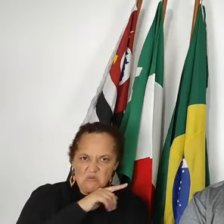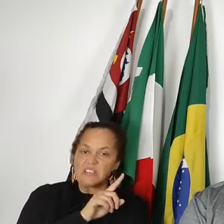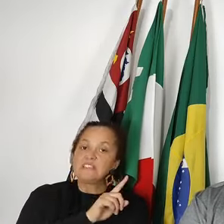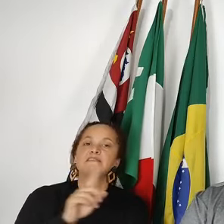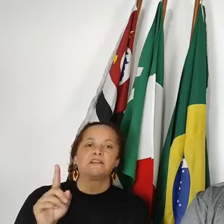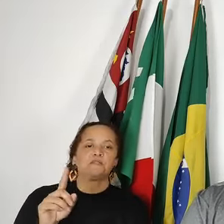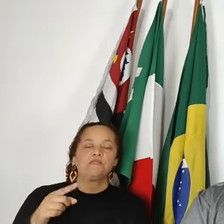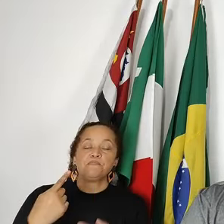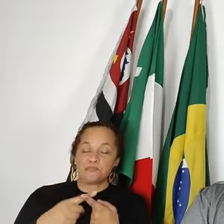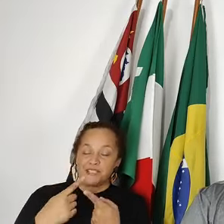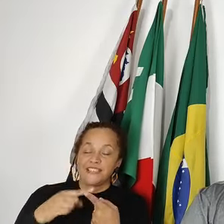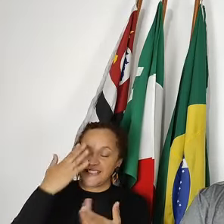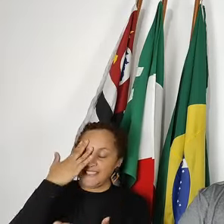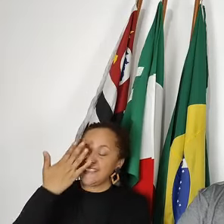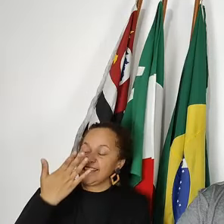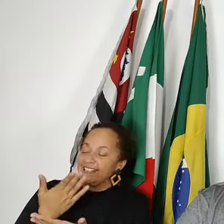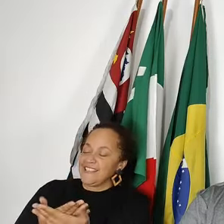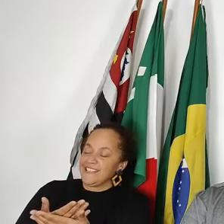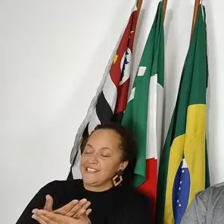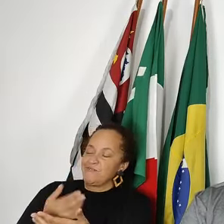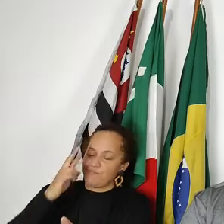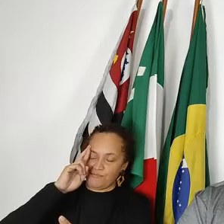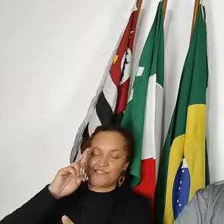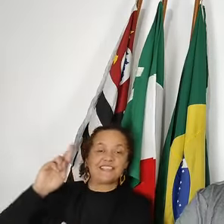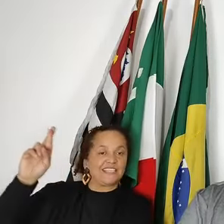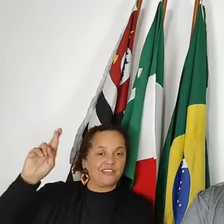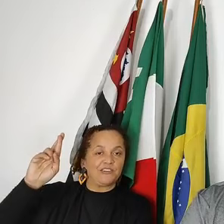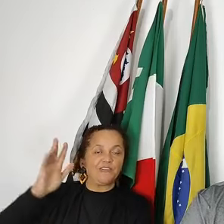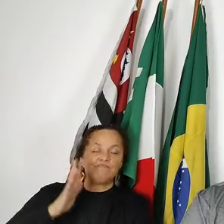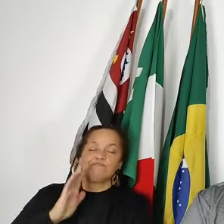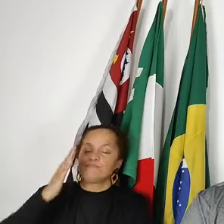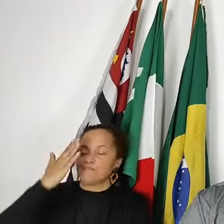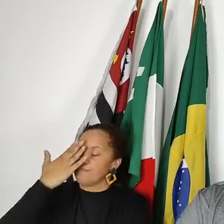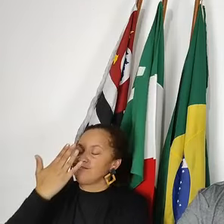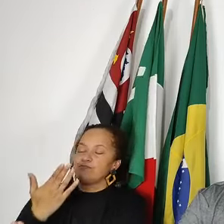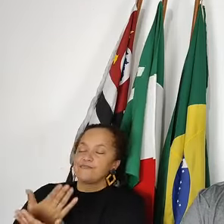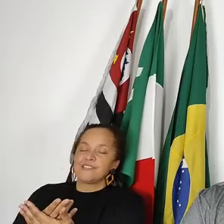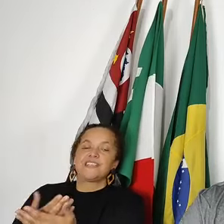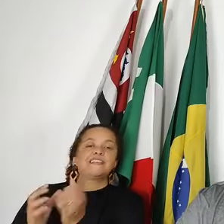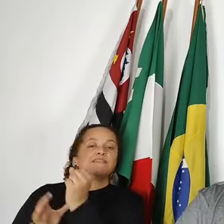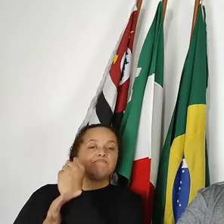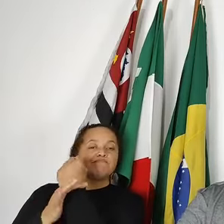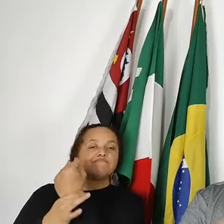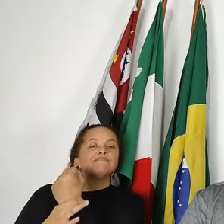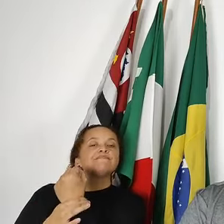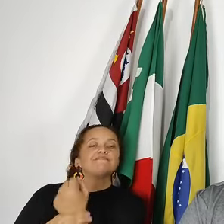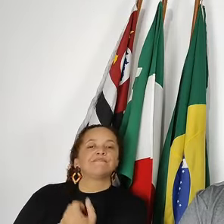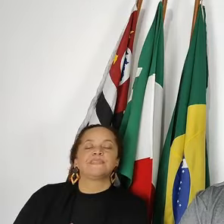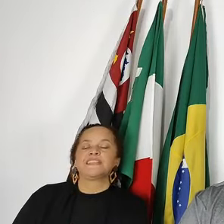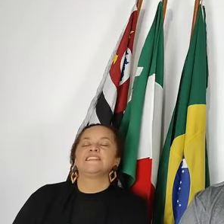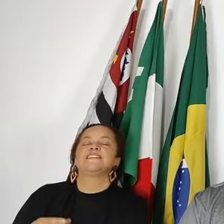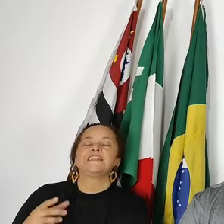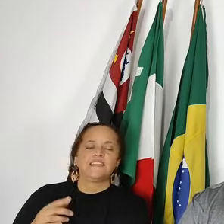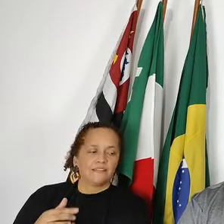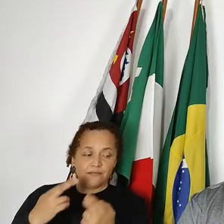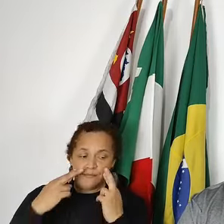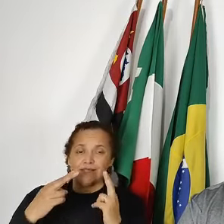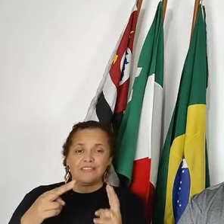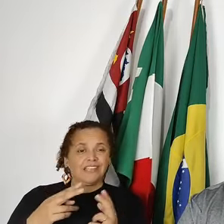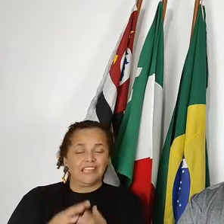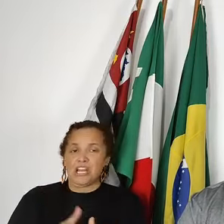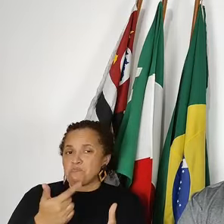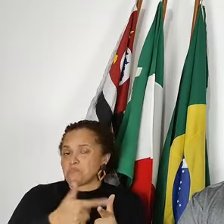e confiante no Senhor, o seu coração está seguro e nada temerá, no final verá a derrota dos seus